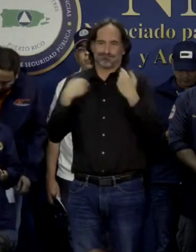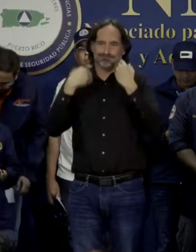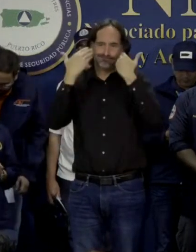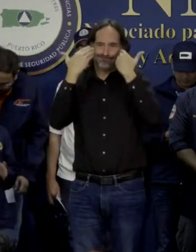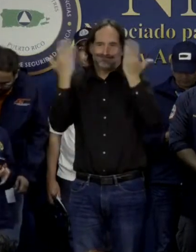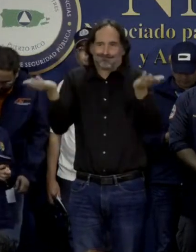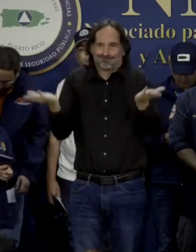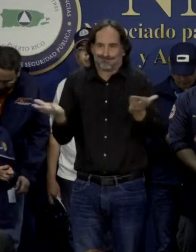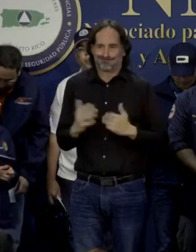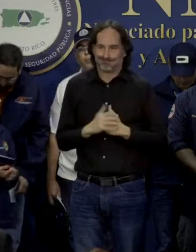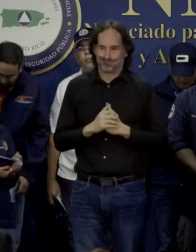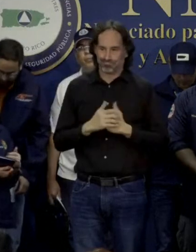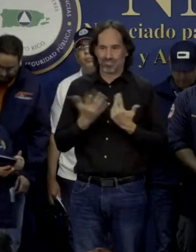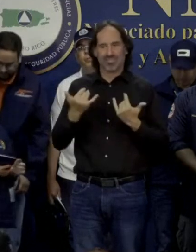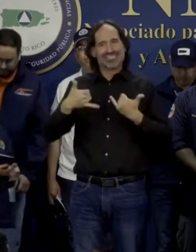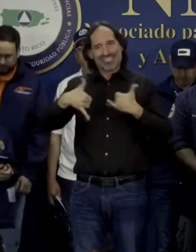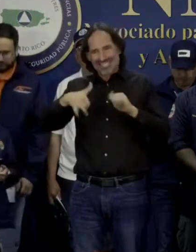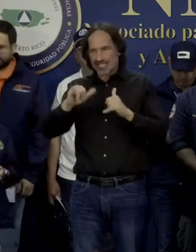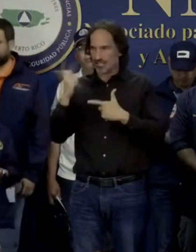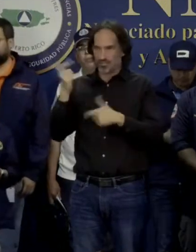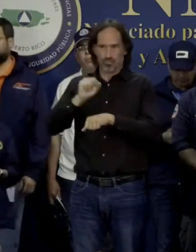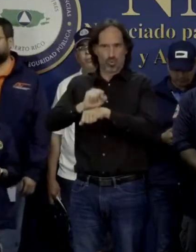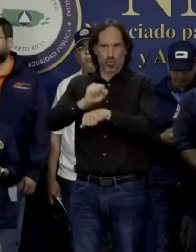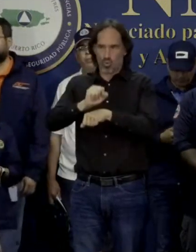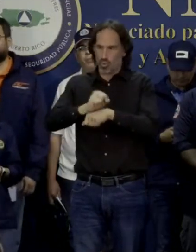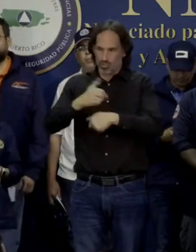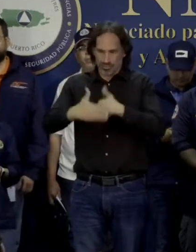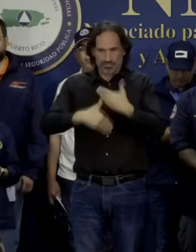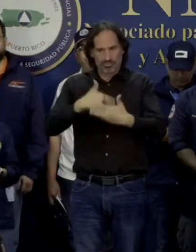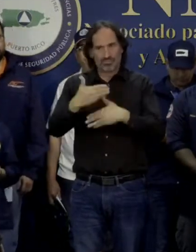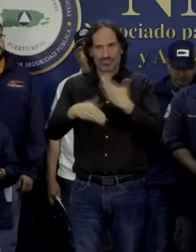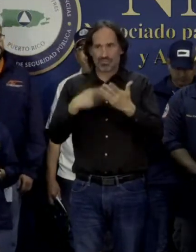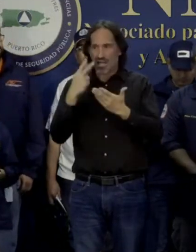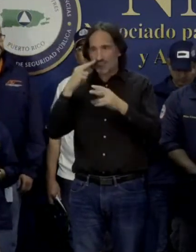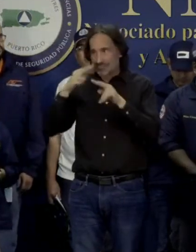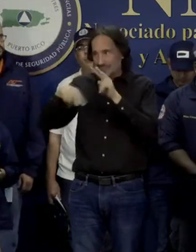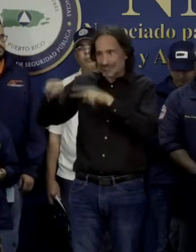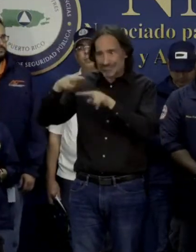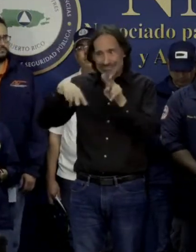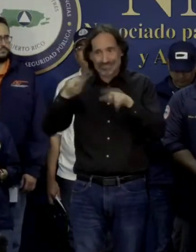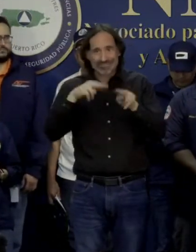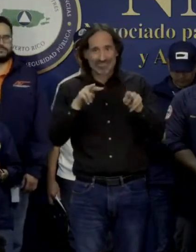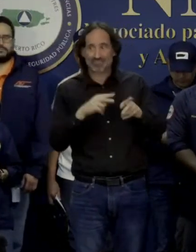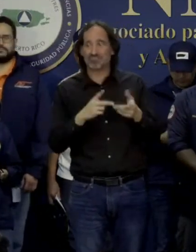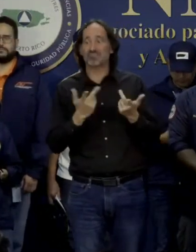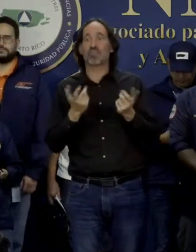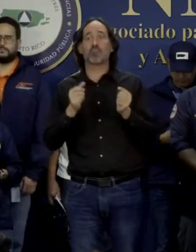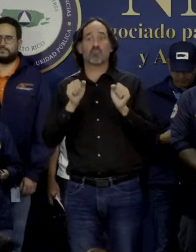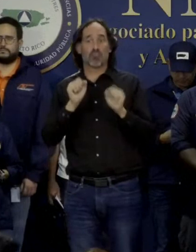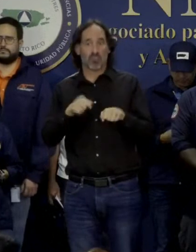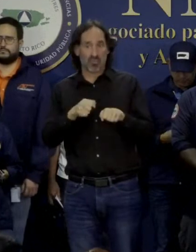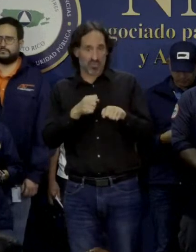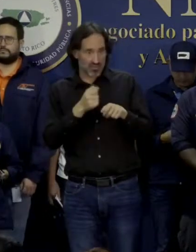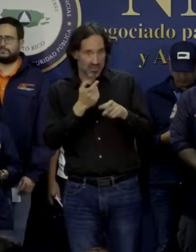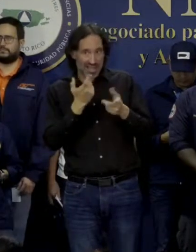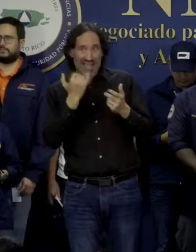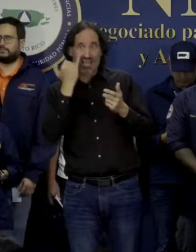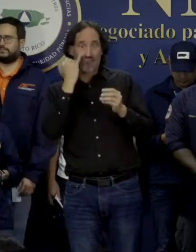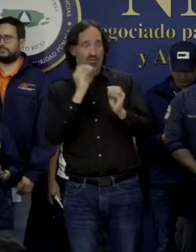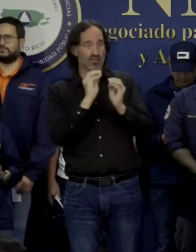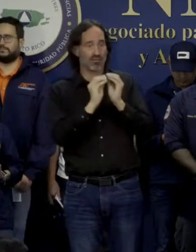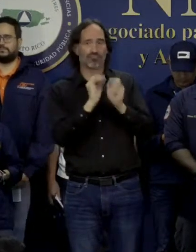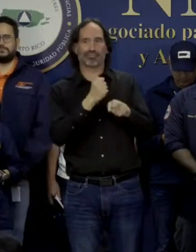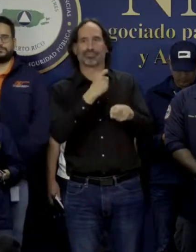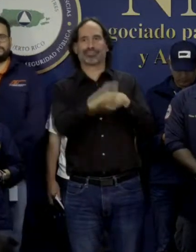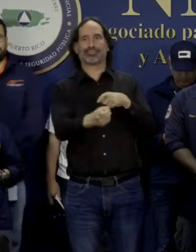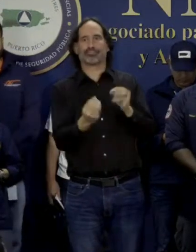se ha hecho la evaluación de todos los daños. Además, pueden estar ocurriendo daños ahora mismo. Entonces, cuando se hace esa evaluación, es que uno